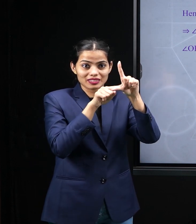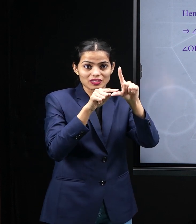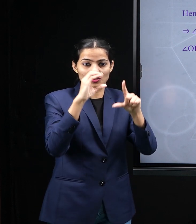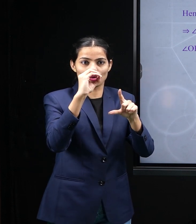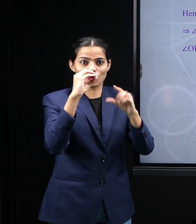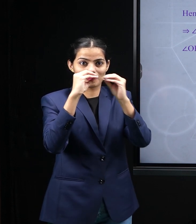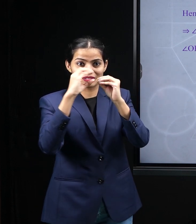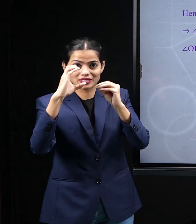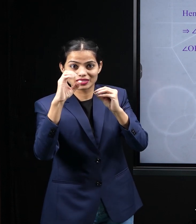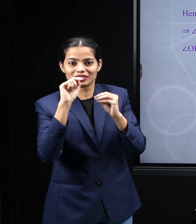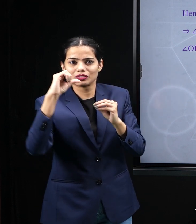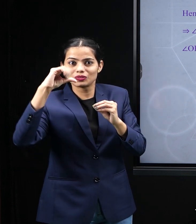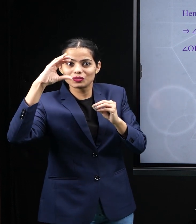90 డిగ్రీలు. యాంగిల్ OBC